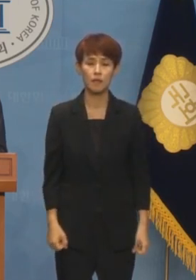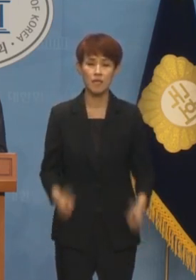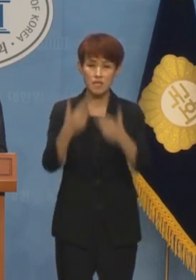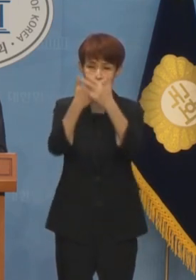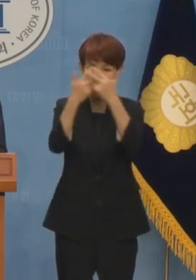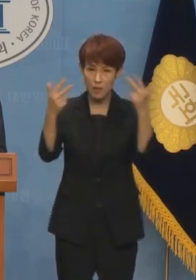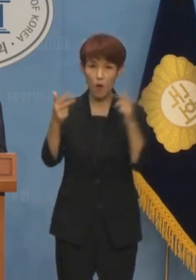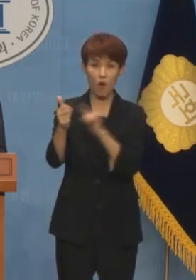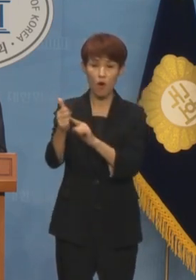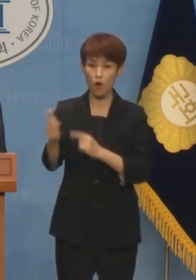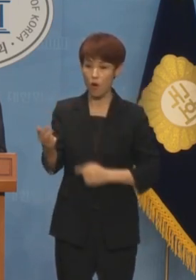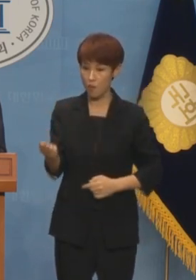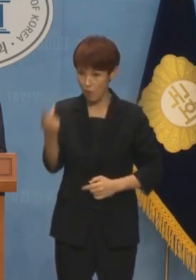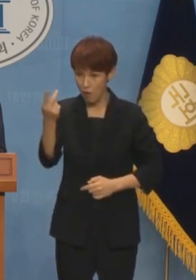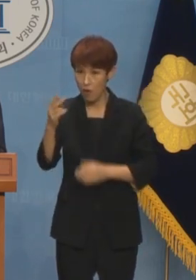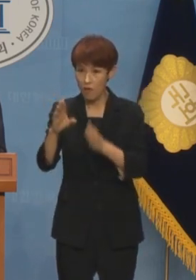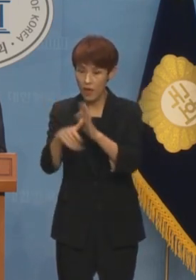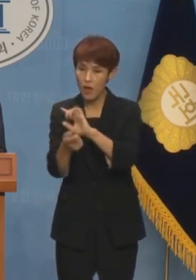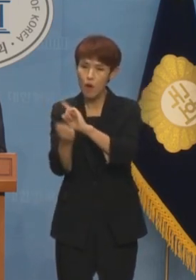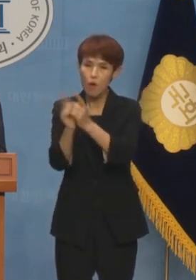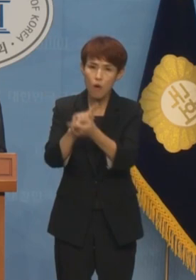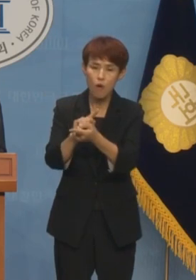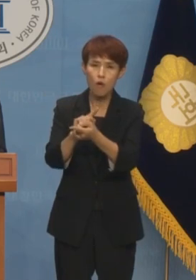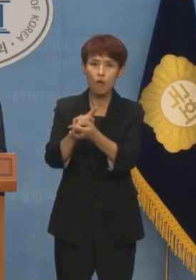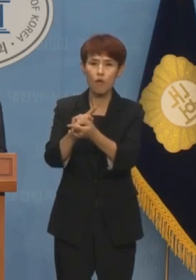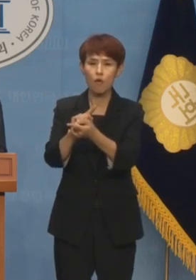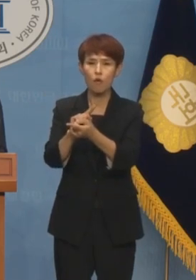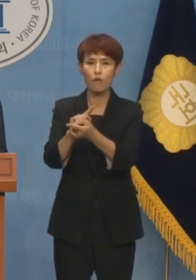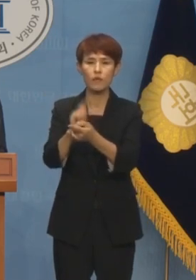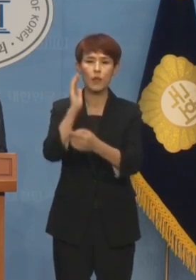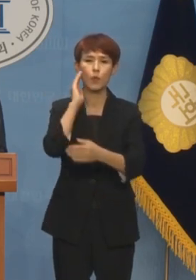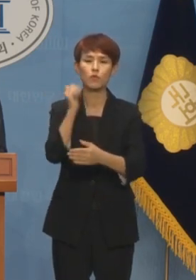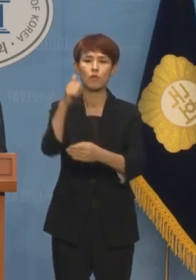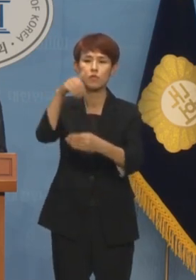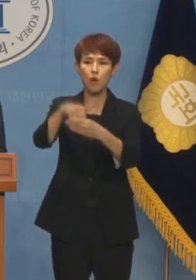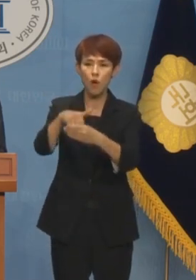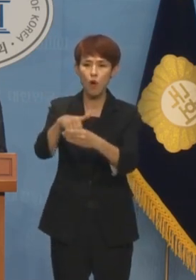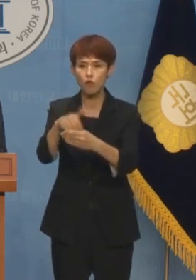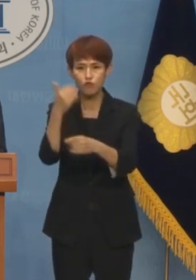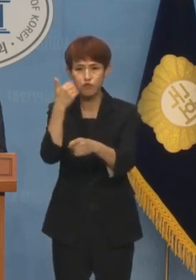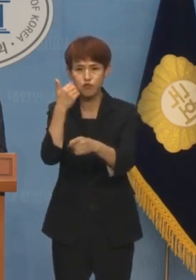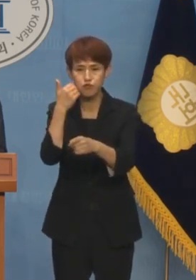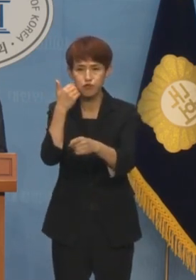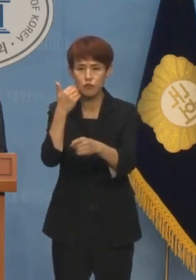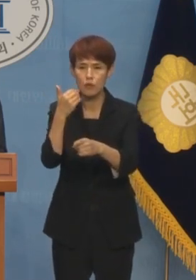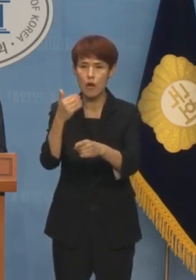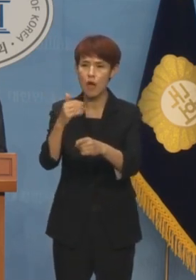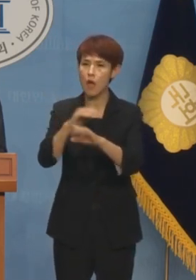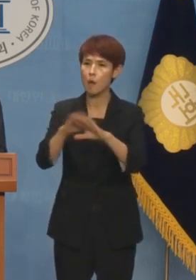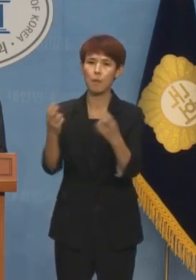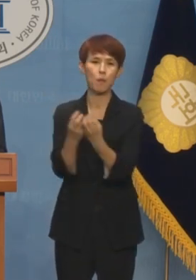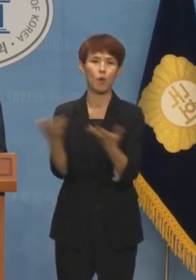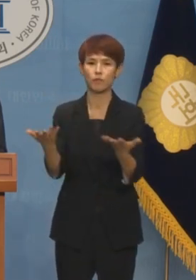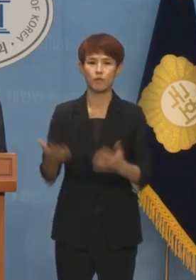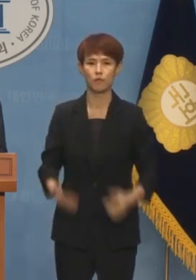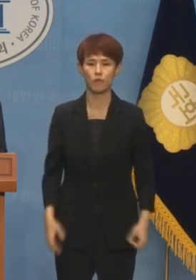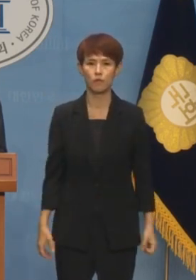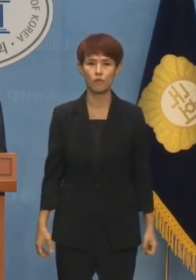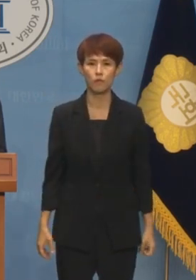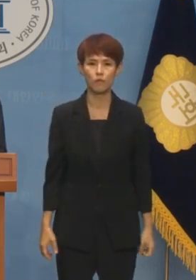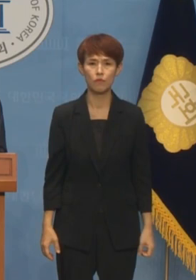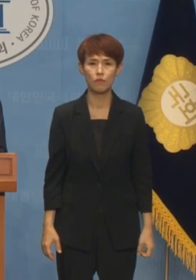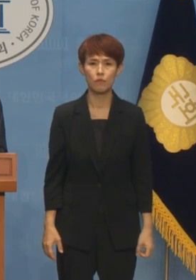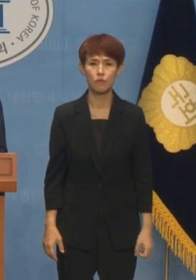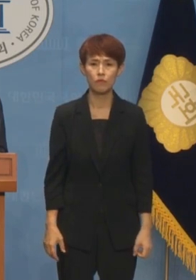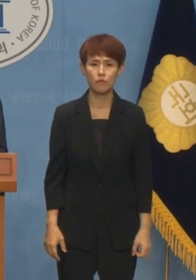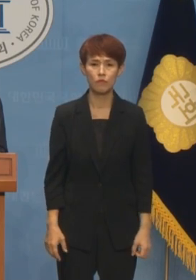이재명 유고시 차기 대선이 물 건너가는 대안부재 체제, 옥쇄 체제입니다.